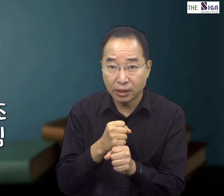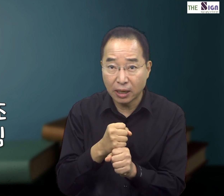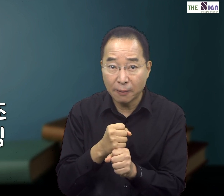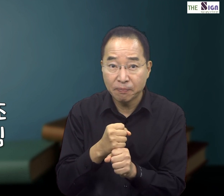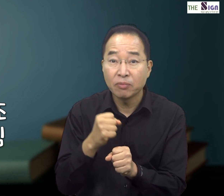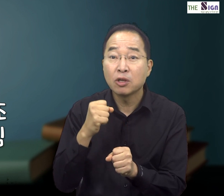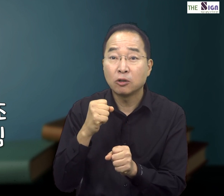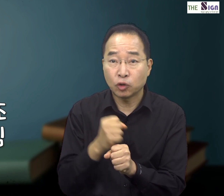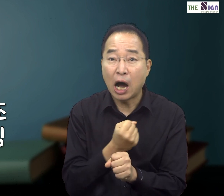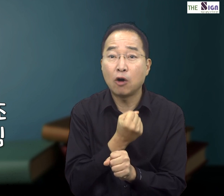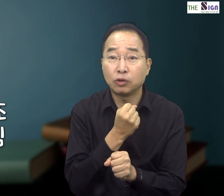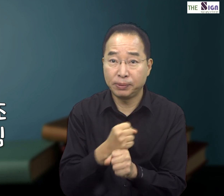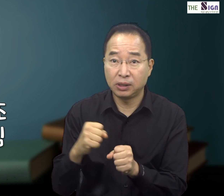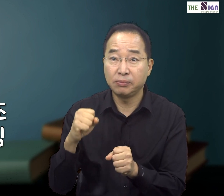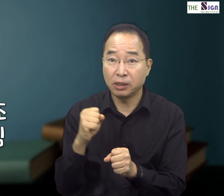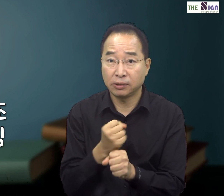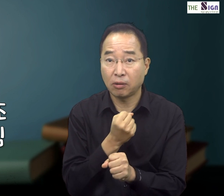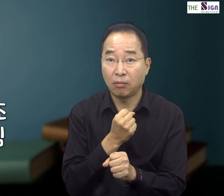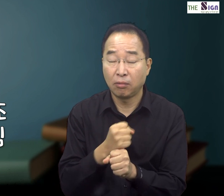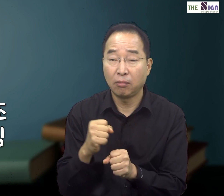한다? 좌우로 비틀면서.